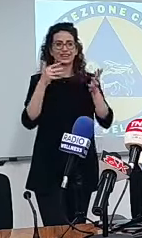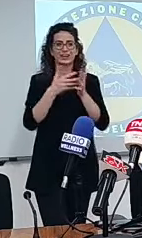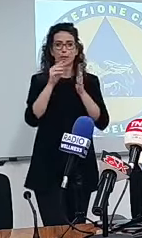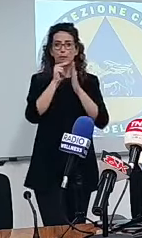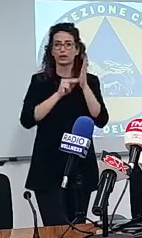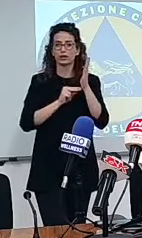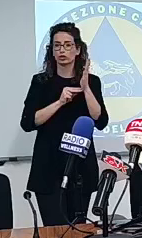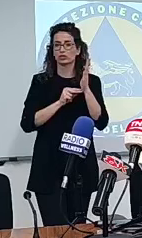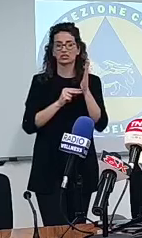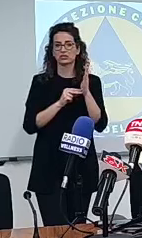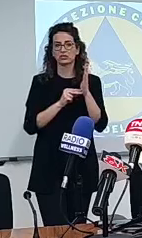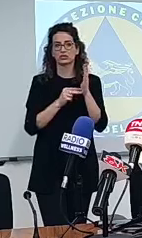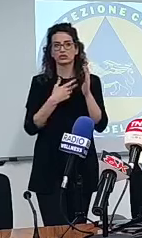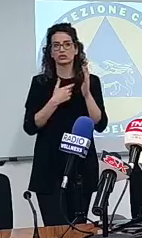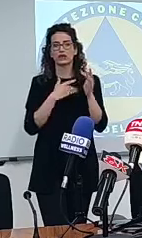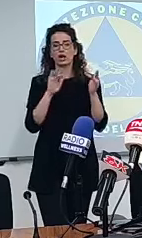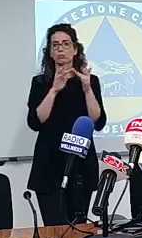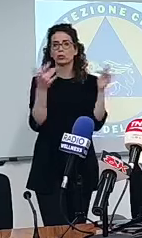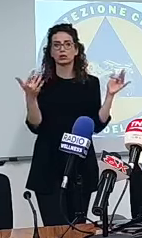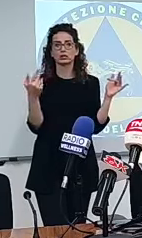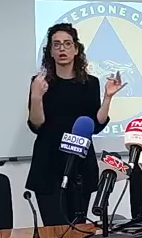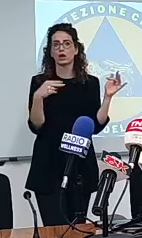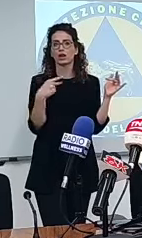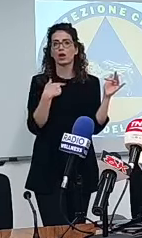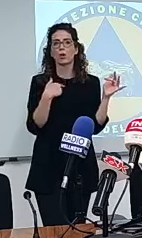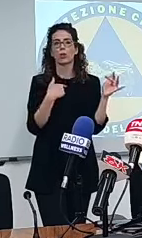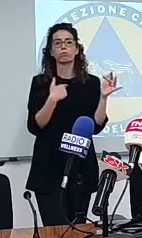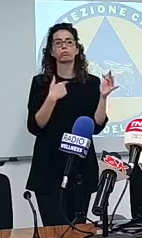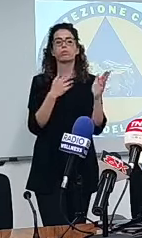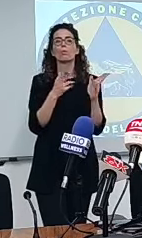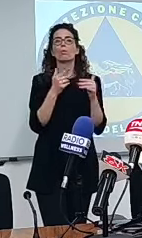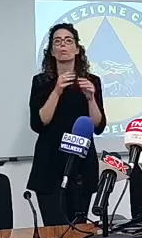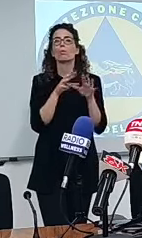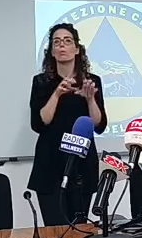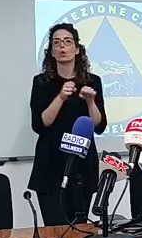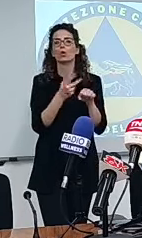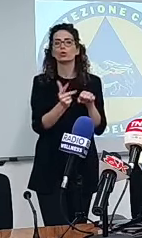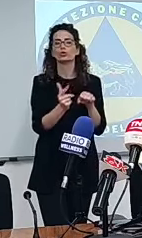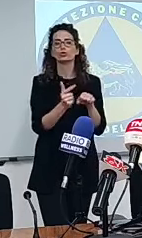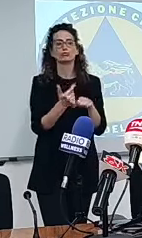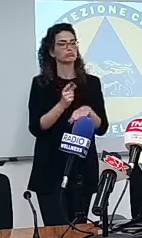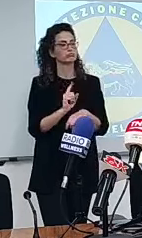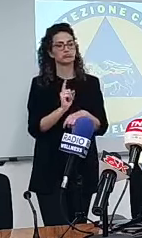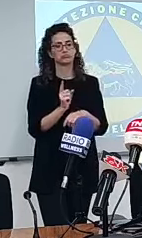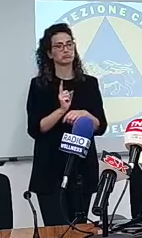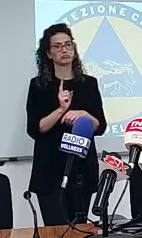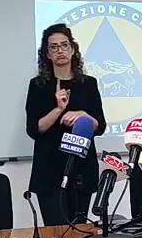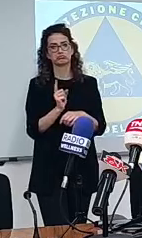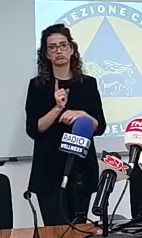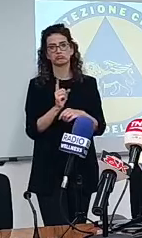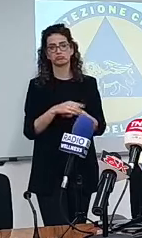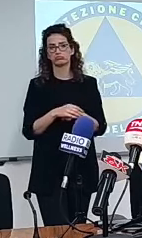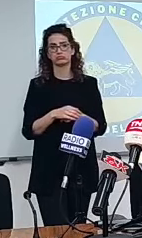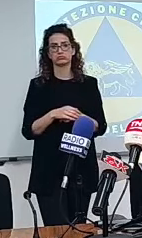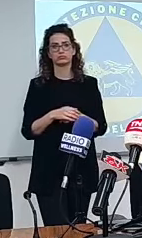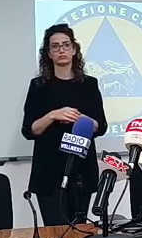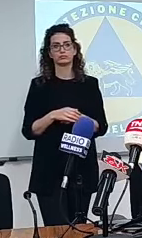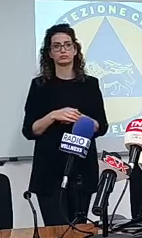sì. Cioè che non trovano il portale. Che non trovano posto. Che non trovano posto. No. No. Io non ho segnalazioni di questo